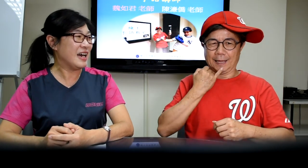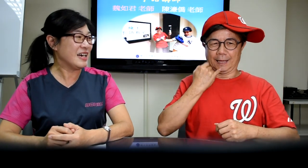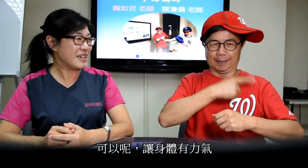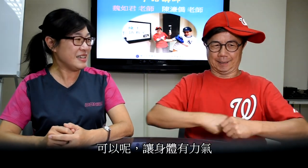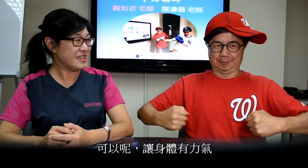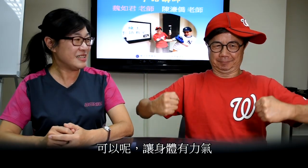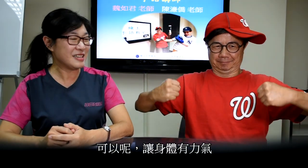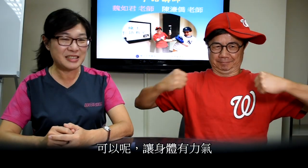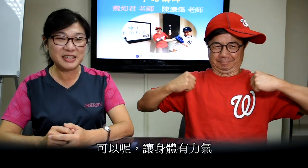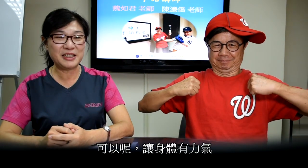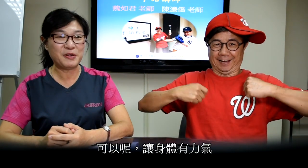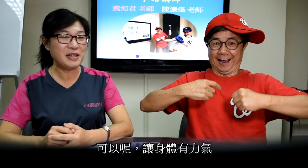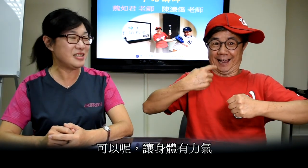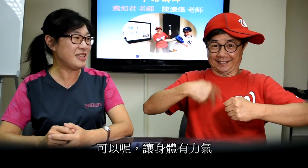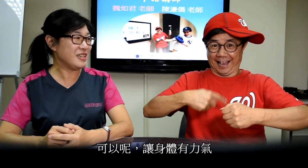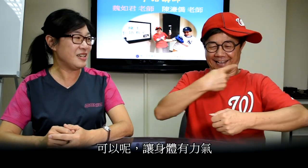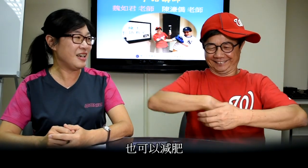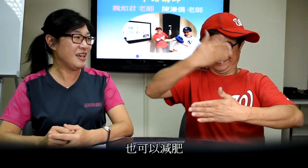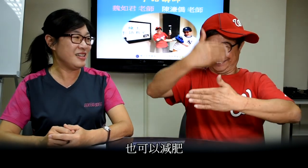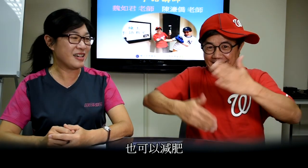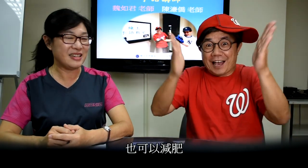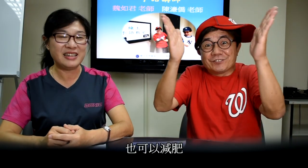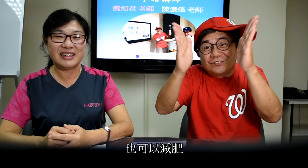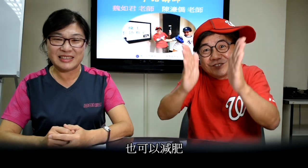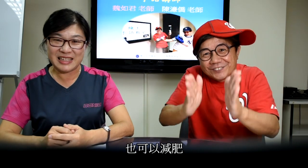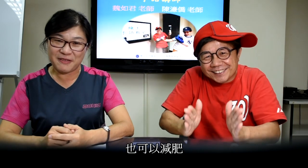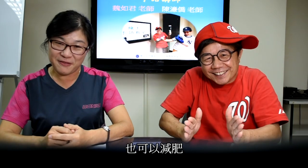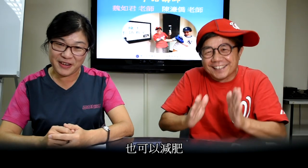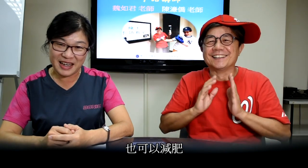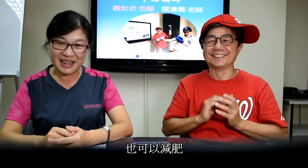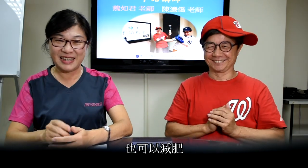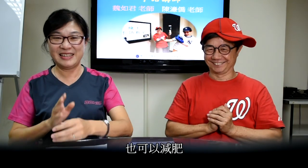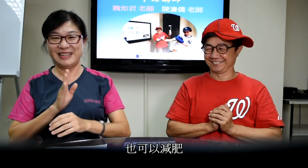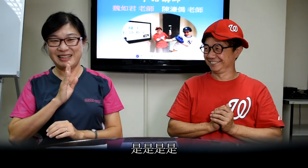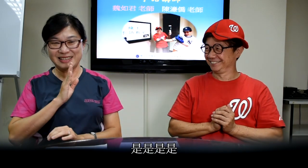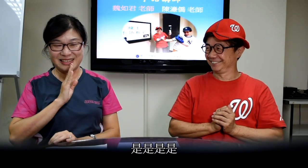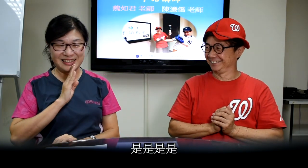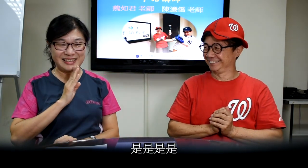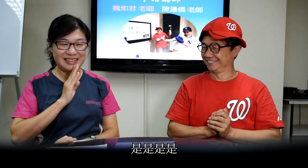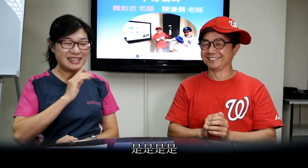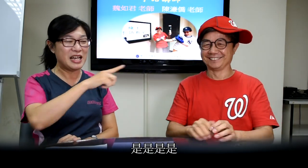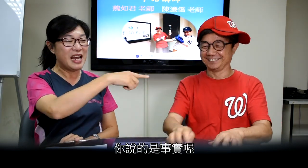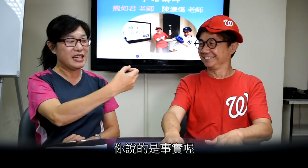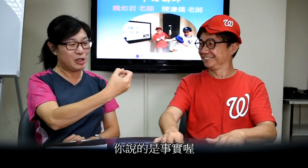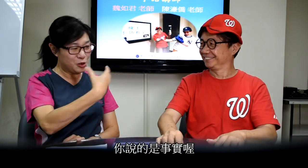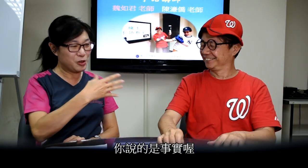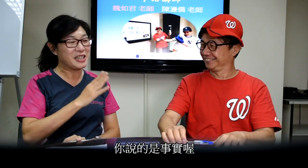可以呢让身体有力气，也可以减肥。是是是是，你说的